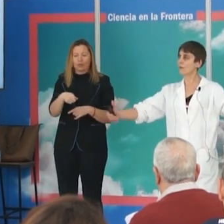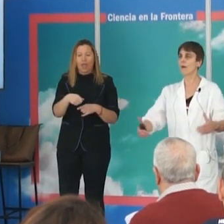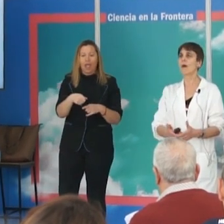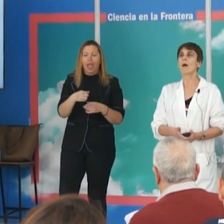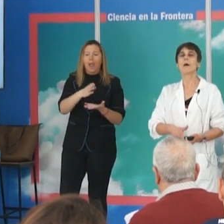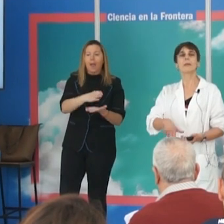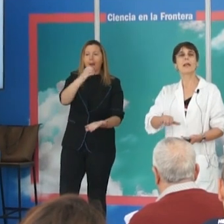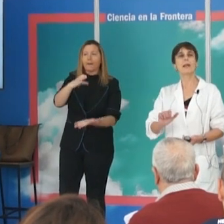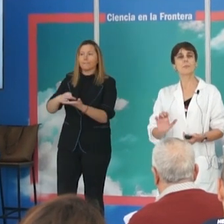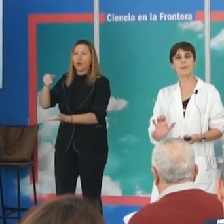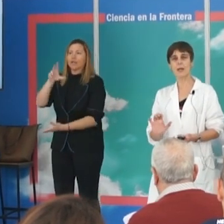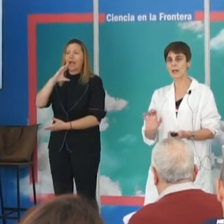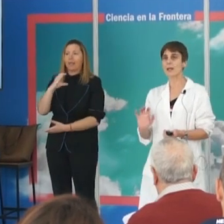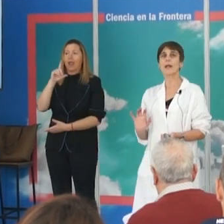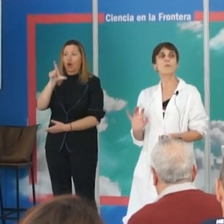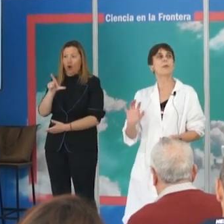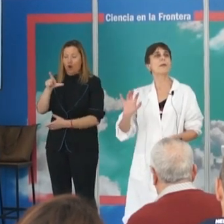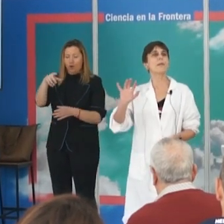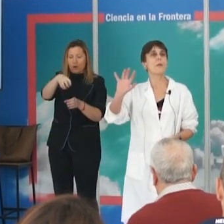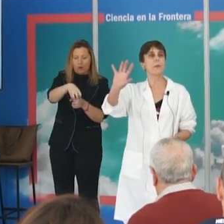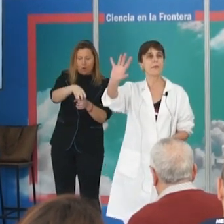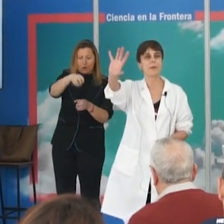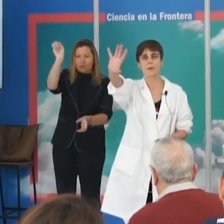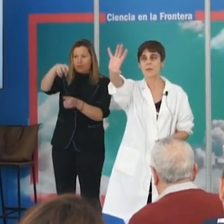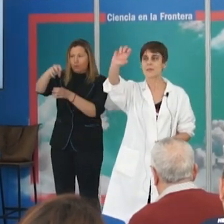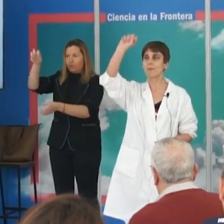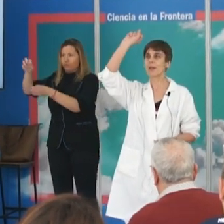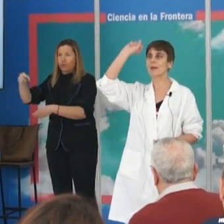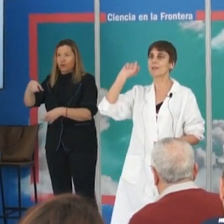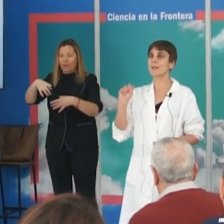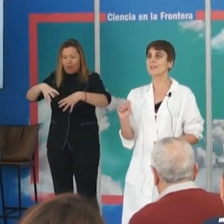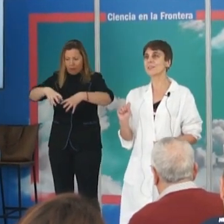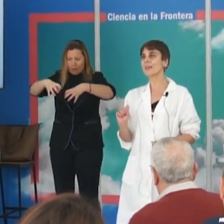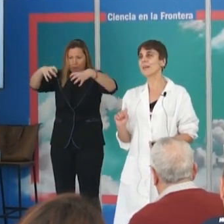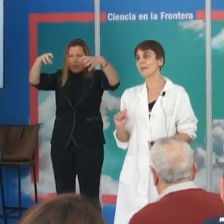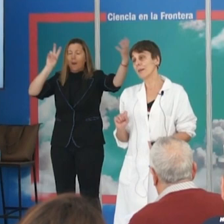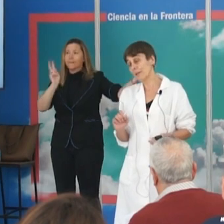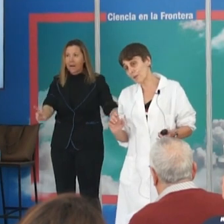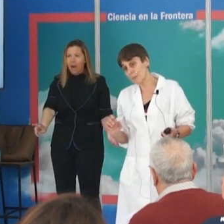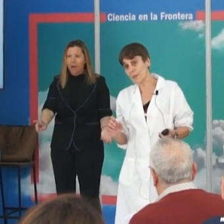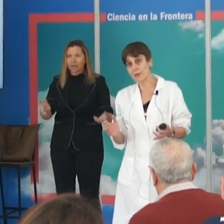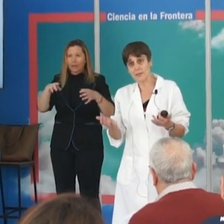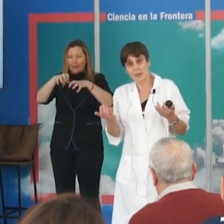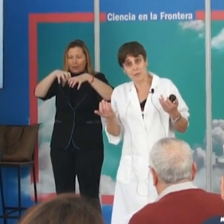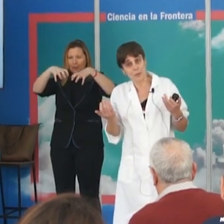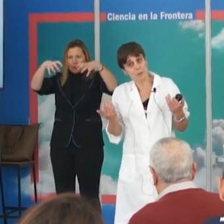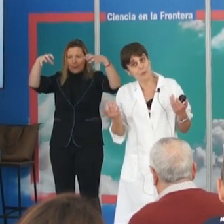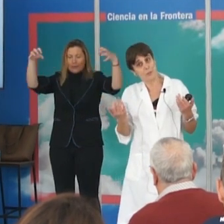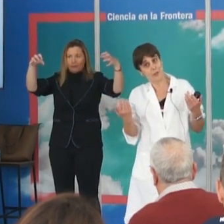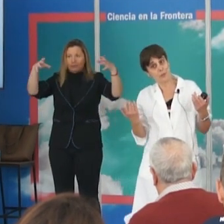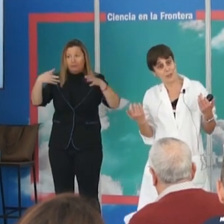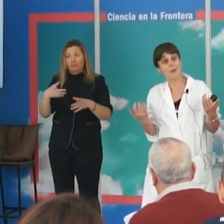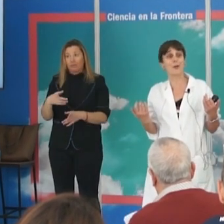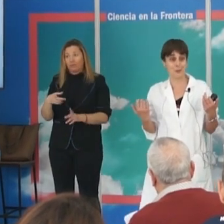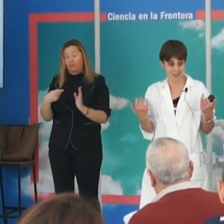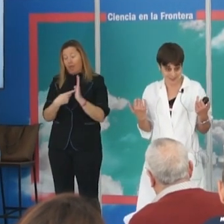cloro. Abrían la espita, la nube verde se desplazaba hasta las trincheras, excepto la primera vez que se les volvió en contra